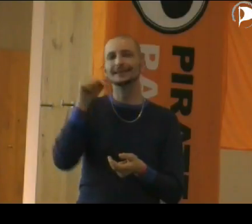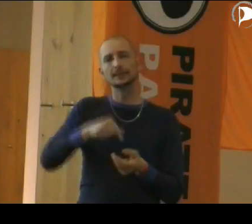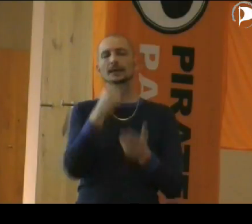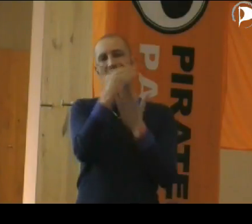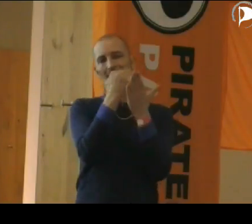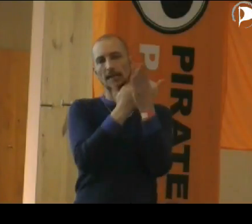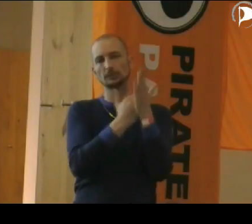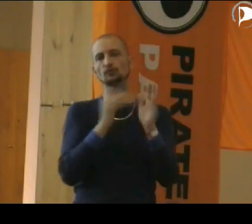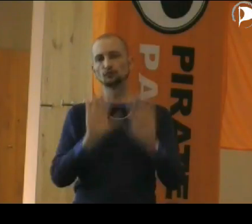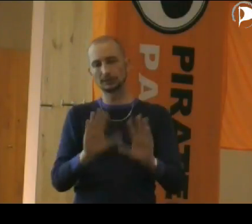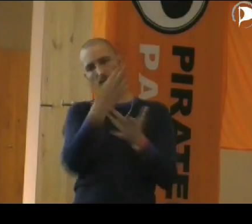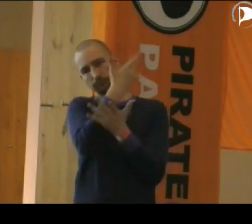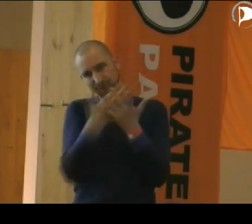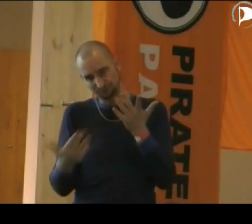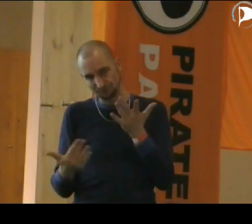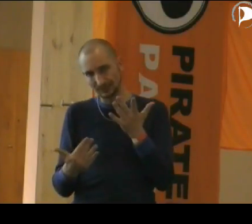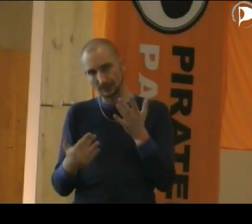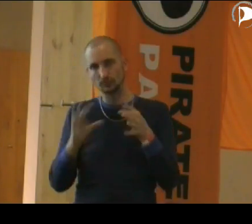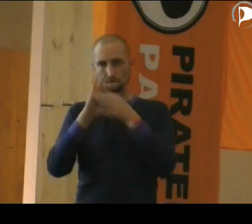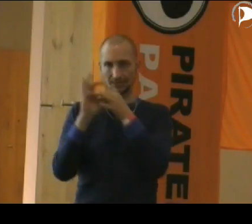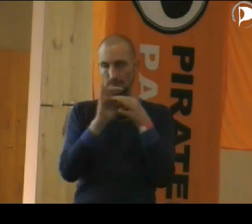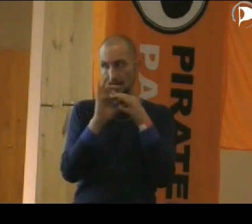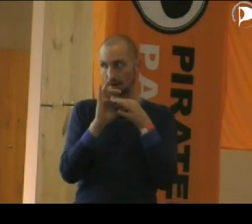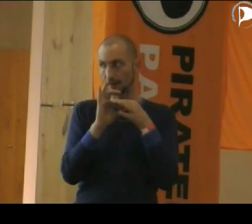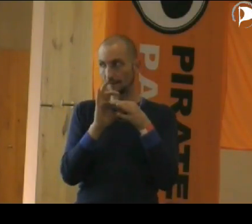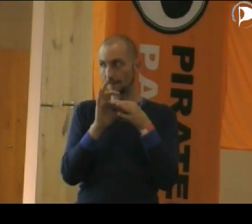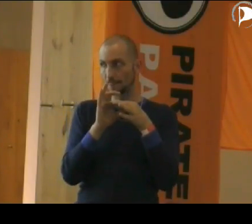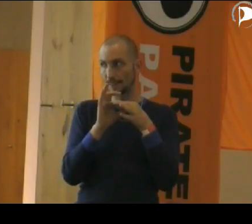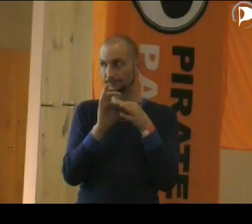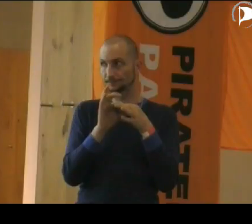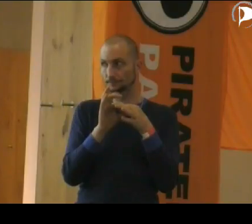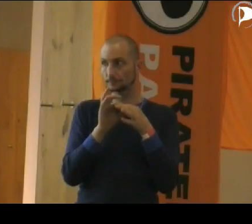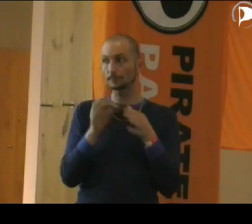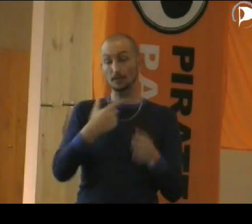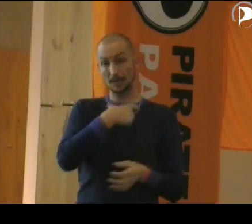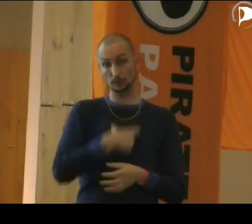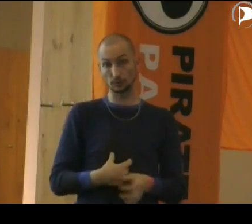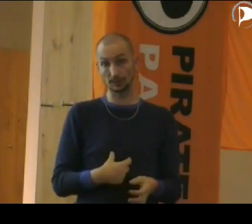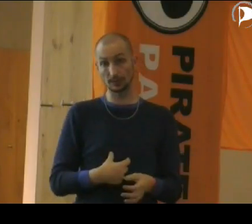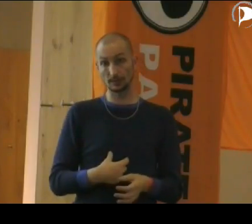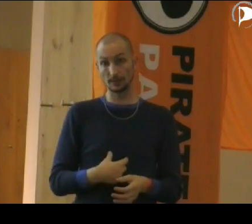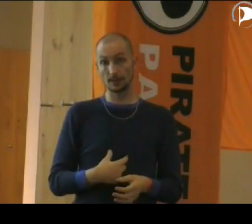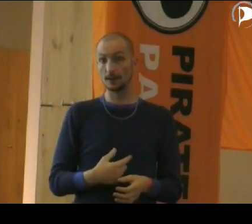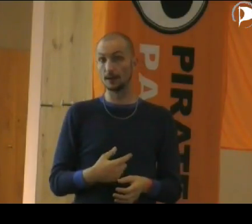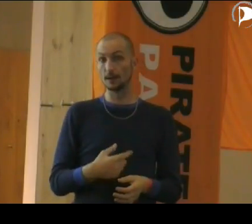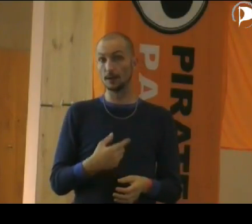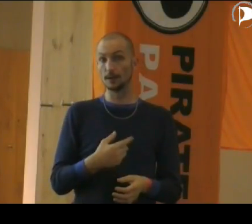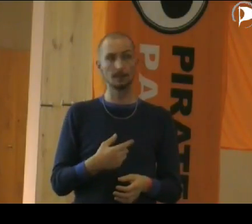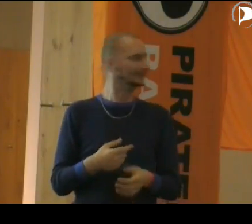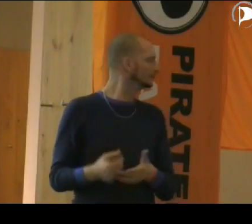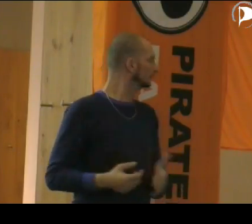datenschutzrechts oberhausen getreten ich bin persönlich und nicht angesprochen wurden noch